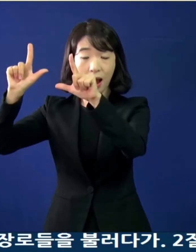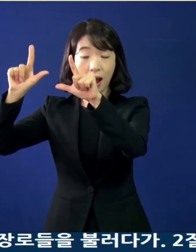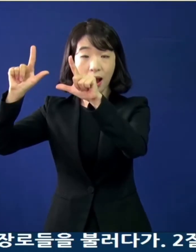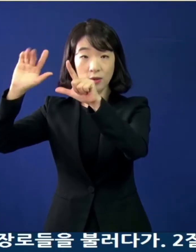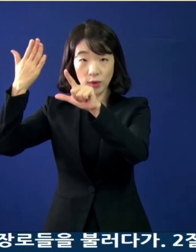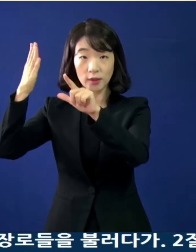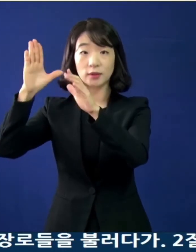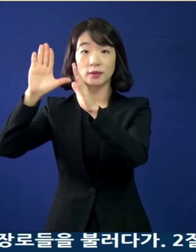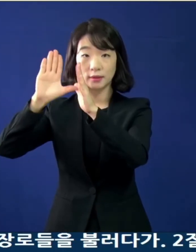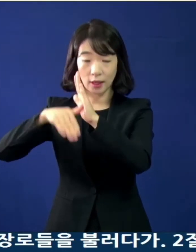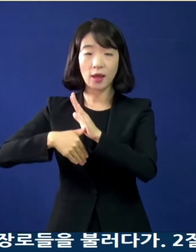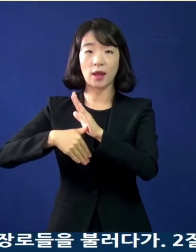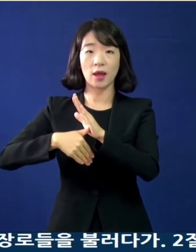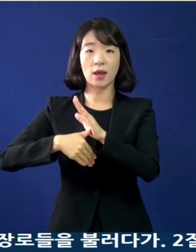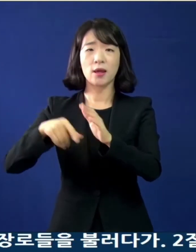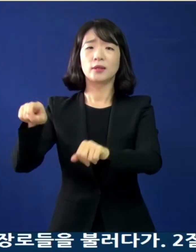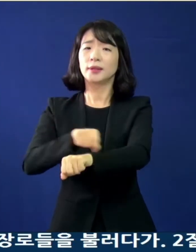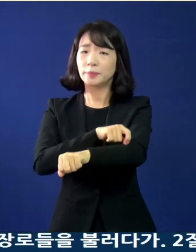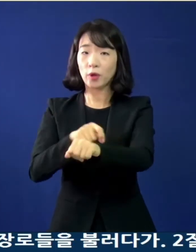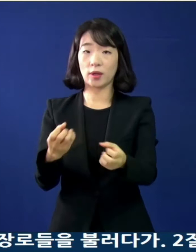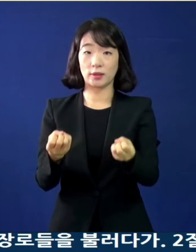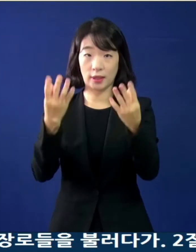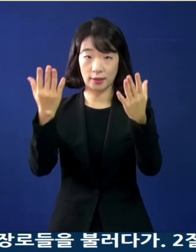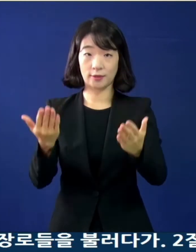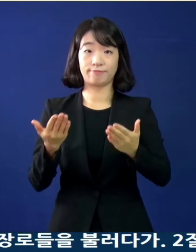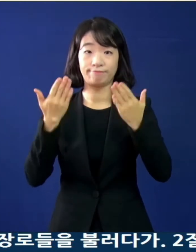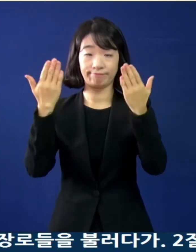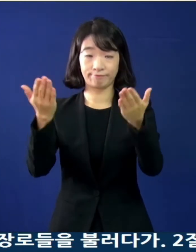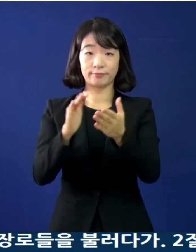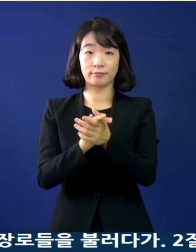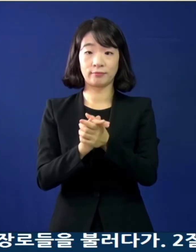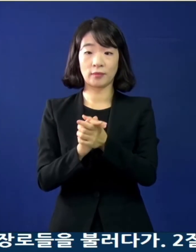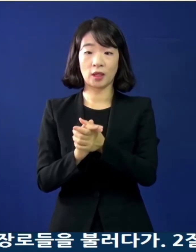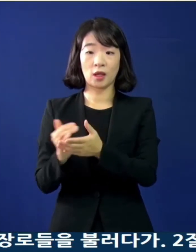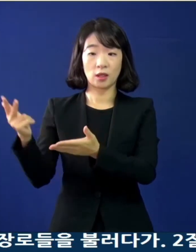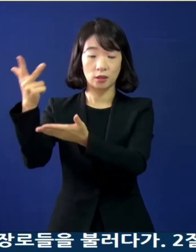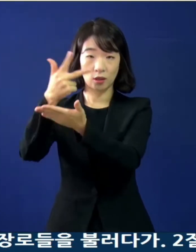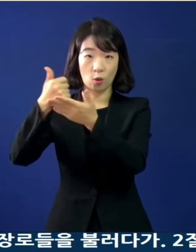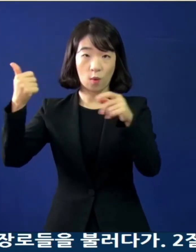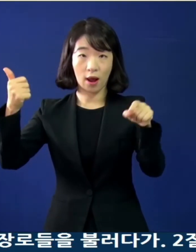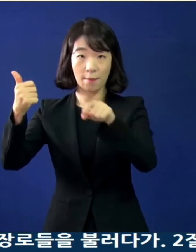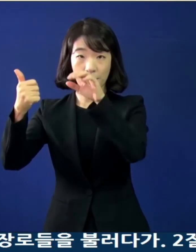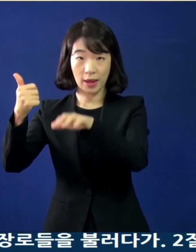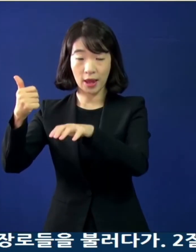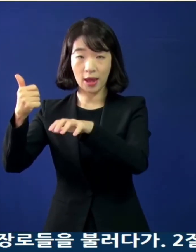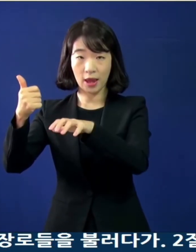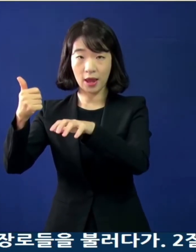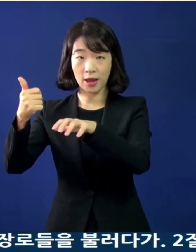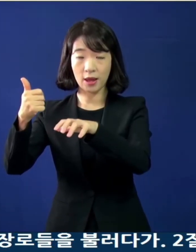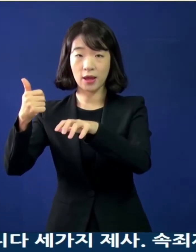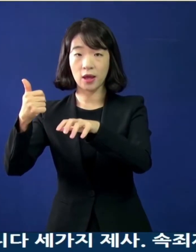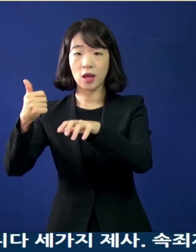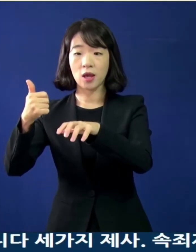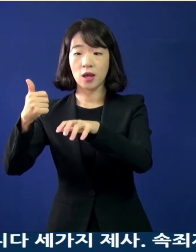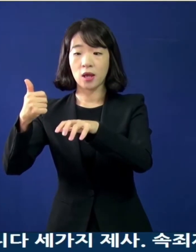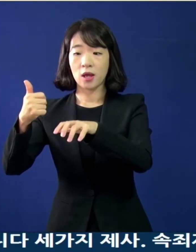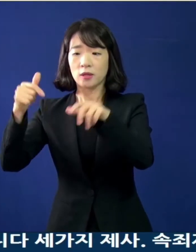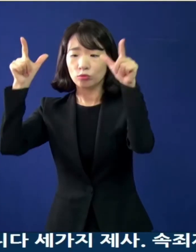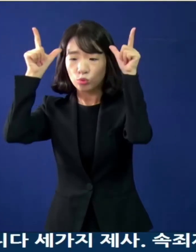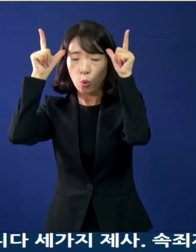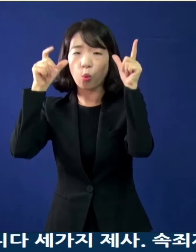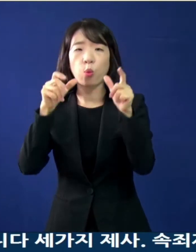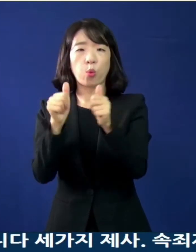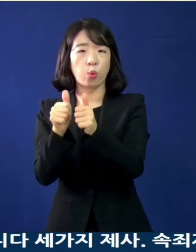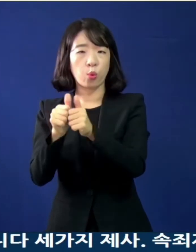시작합니다. 4절인데, 또 화목제를 위하여 여호와 앞에 드릴 수소와 수량을 가지고 오고 또